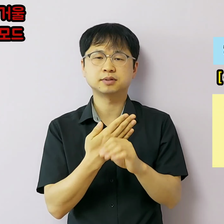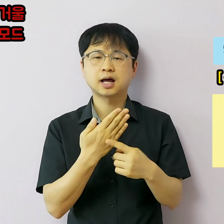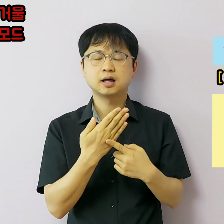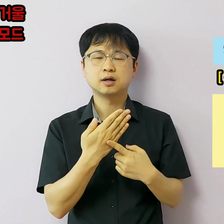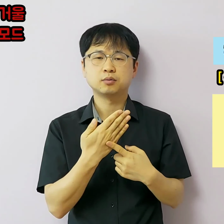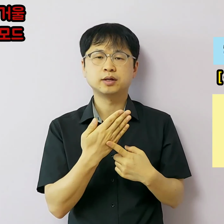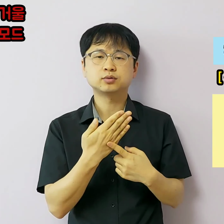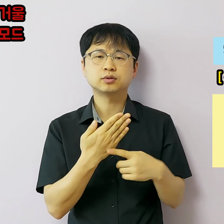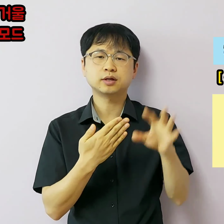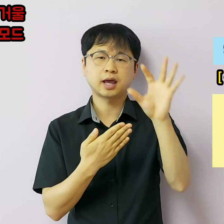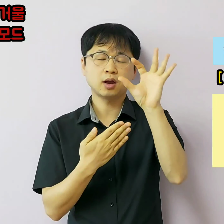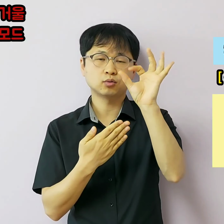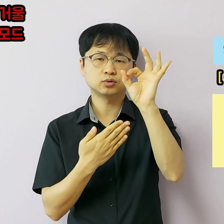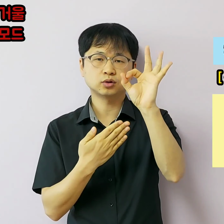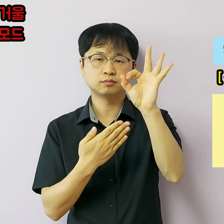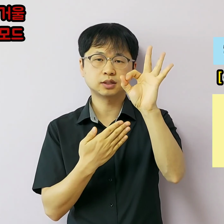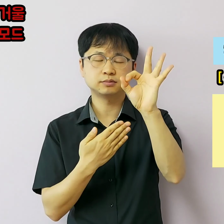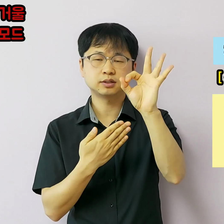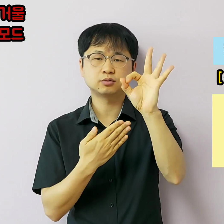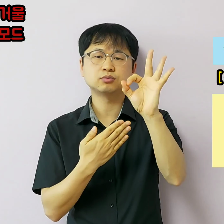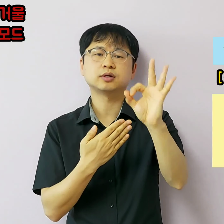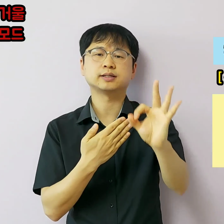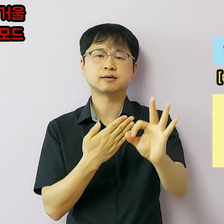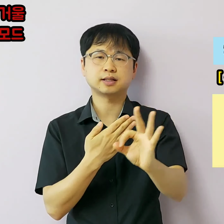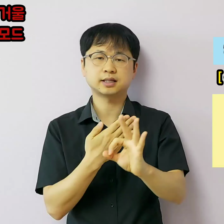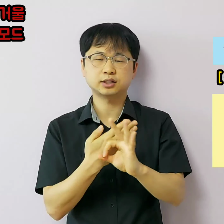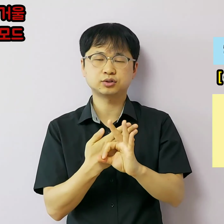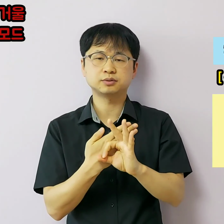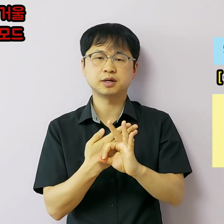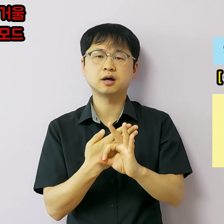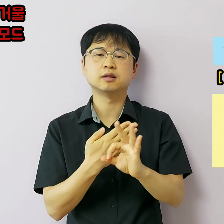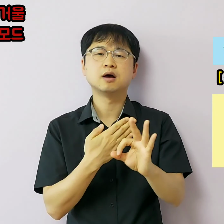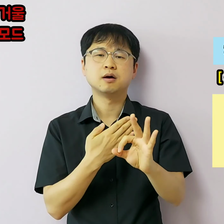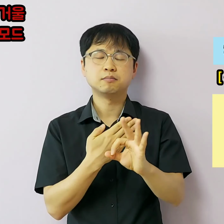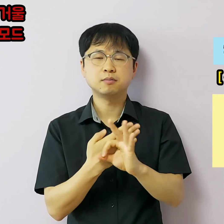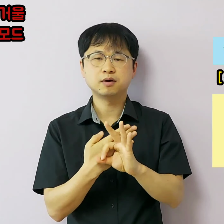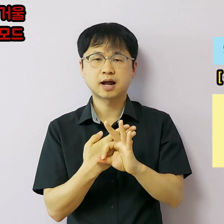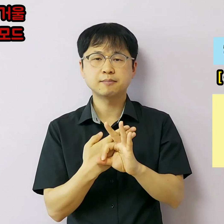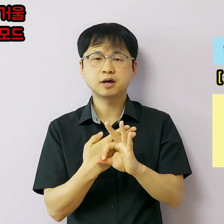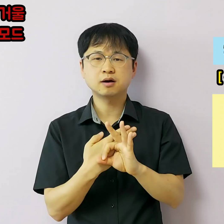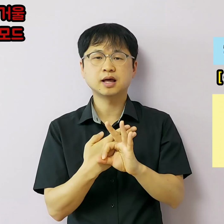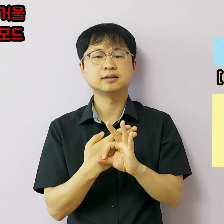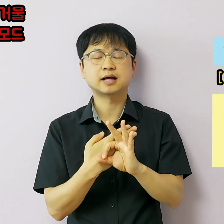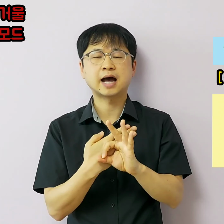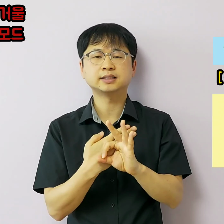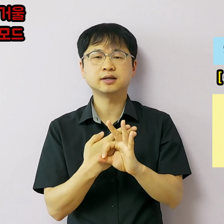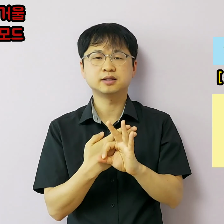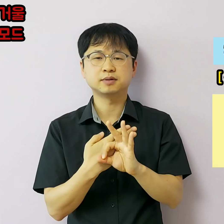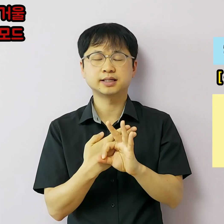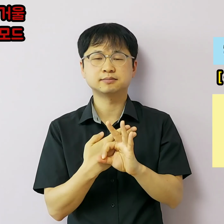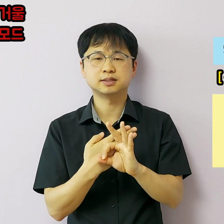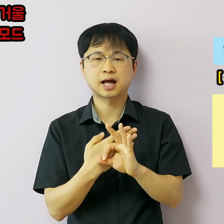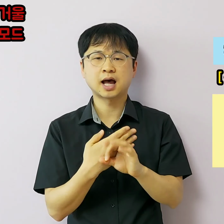가정입니다. 왼손등에 오른손 엄지검지를 둥글게 해서 갖다 대주시면 뭐뭐라면 하는 가정의 의미가